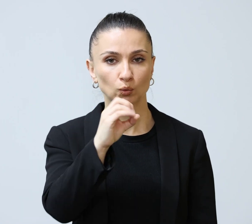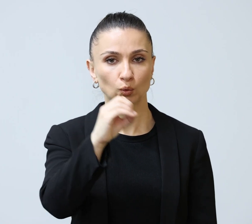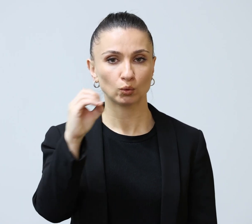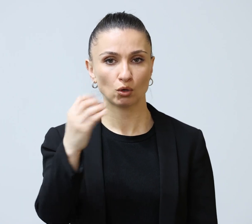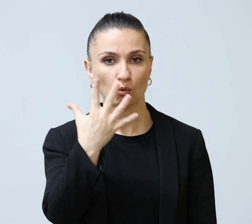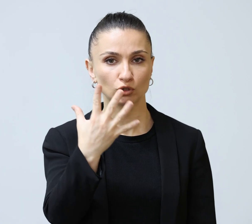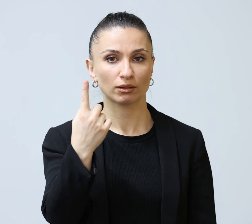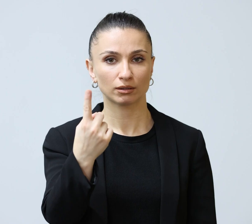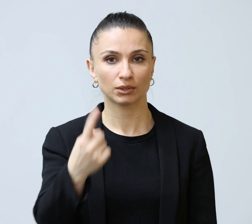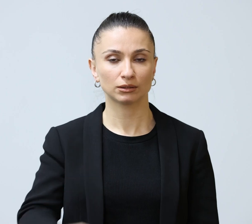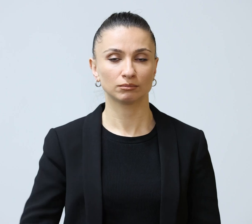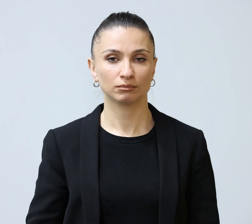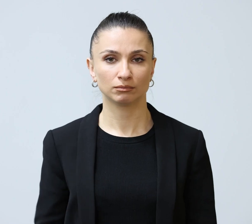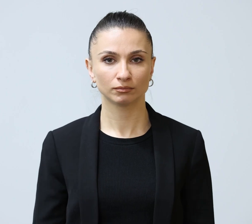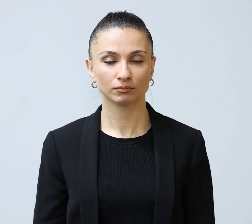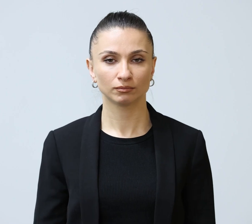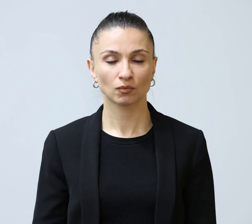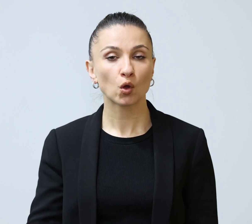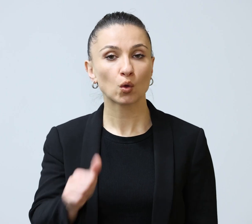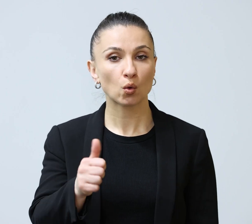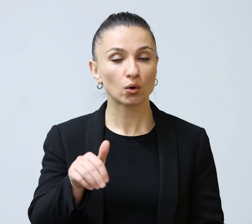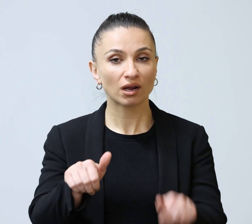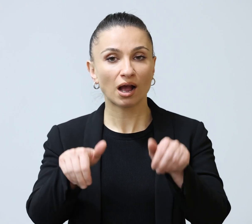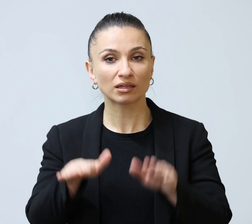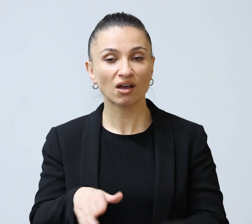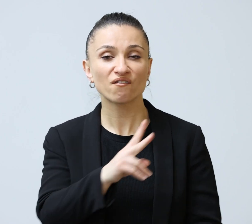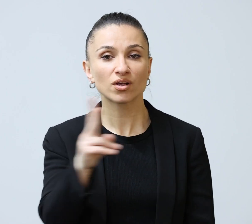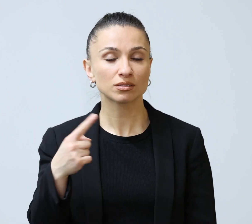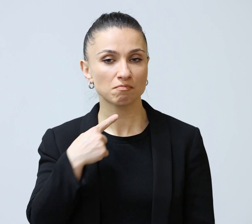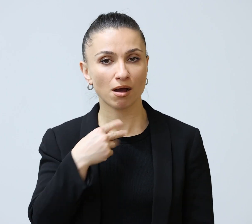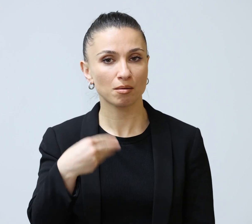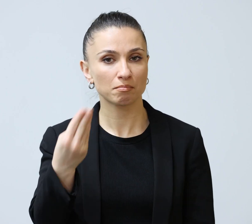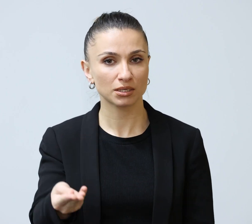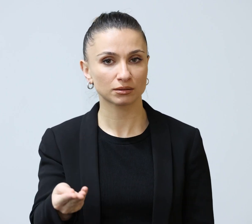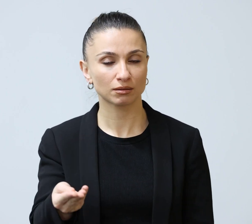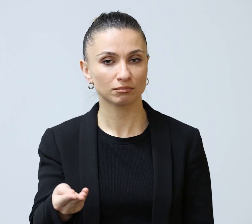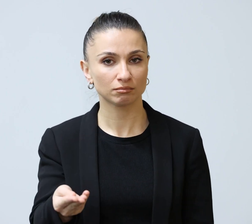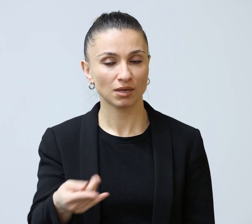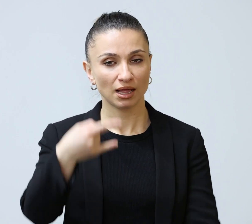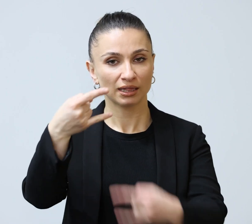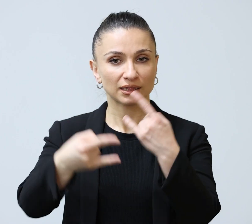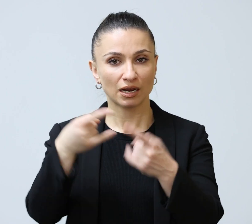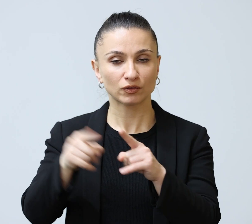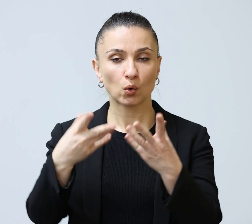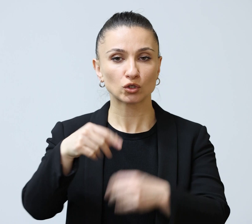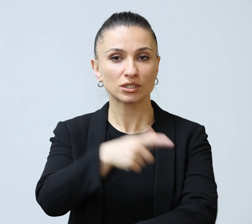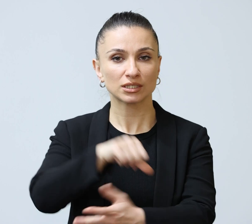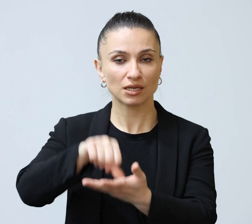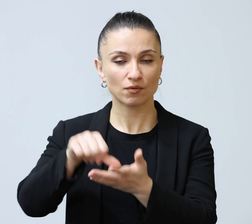մասնակցող մարդկանց ու կուսակցությունների մասին։ Ինքդ ընտրիր մեկ անձ կամ մեկ կուսակցություն, որը ըստ քեզ